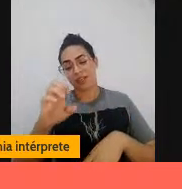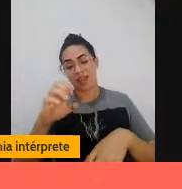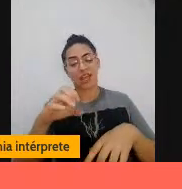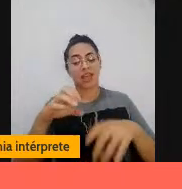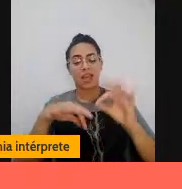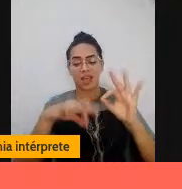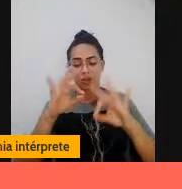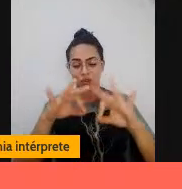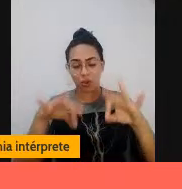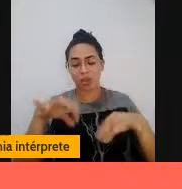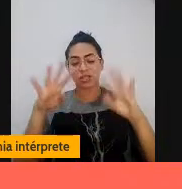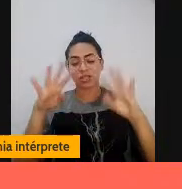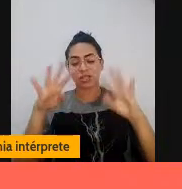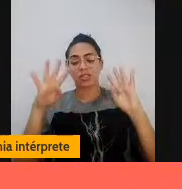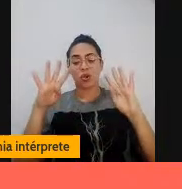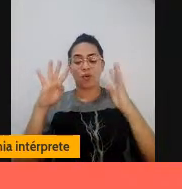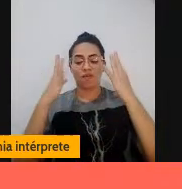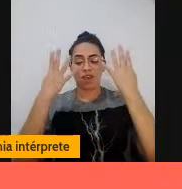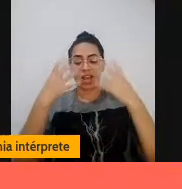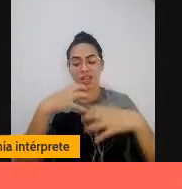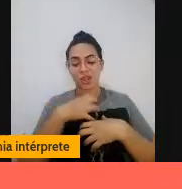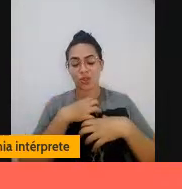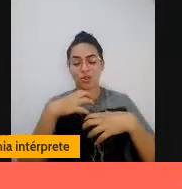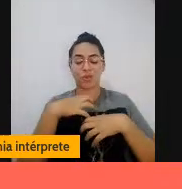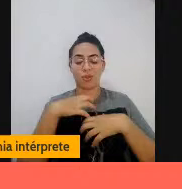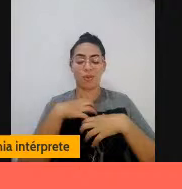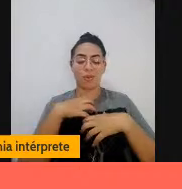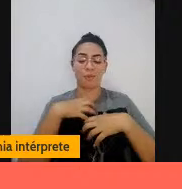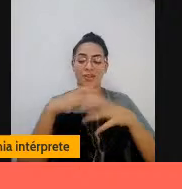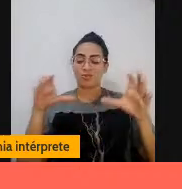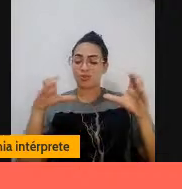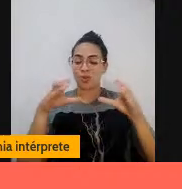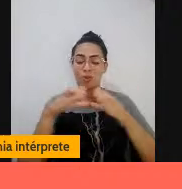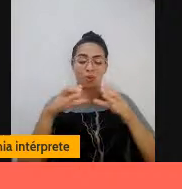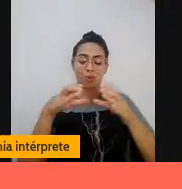organização desse evento. Eu me senti num encontro unificado.